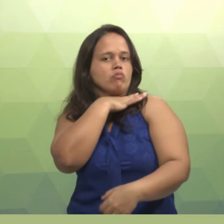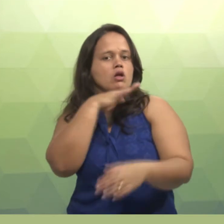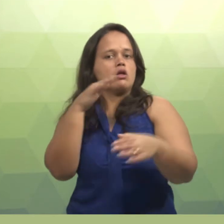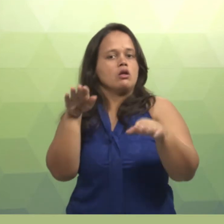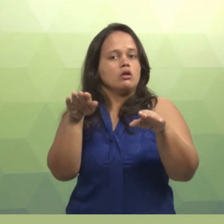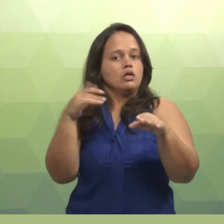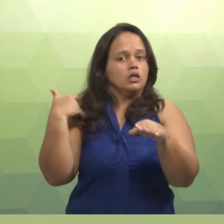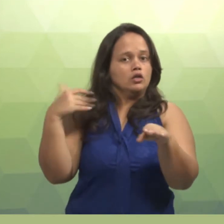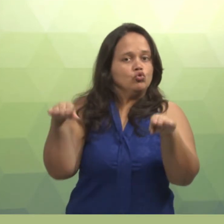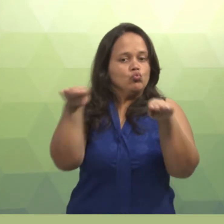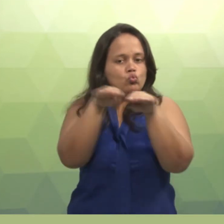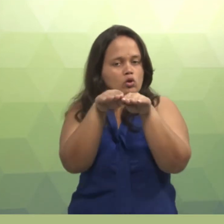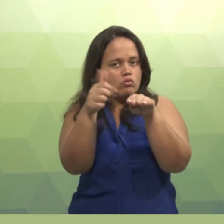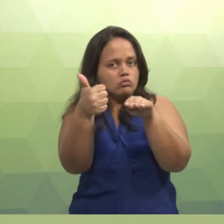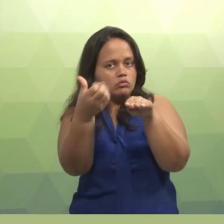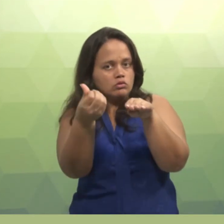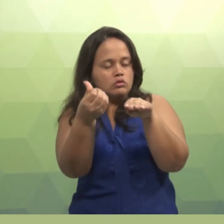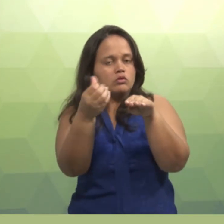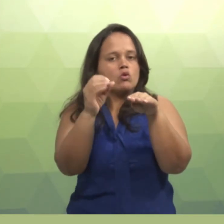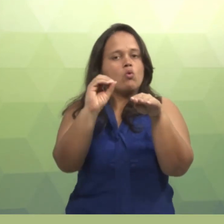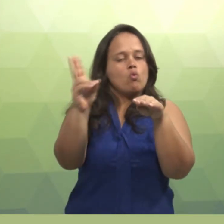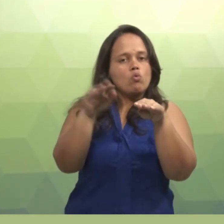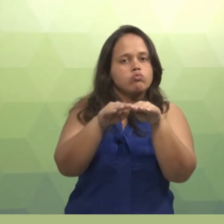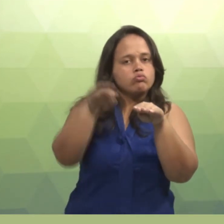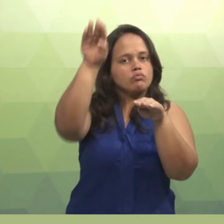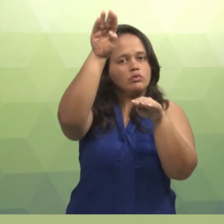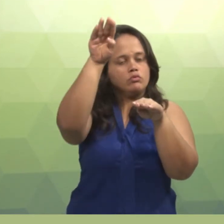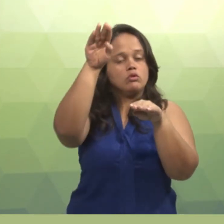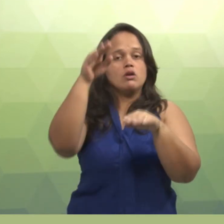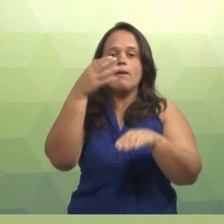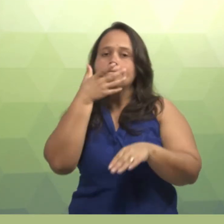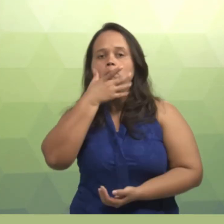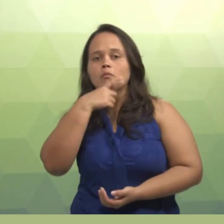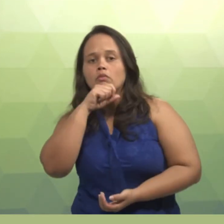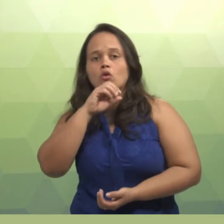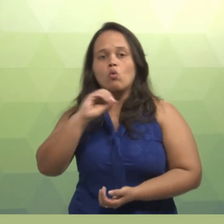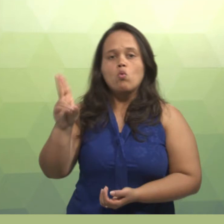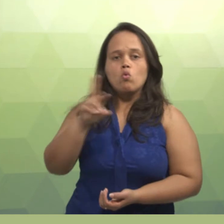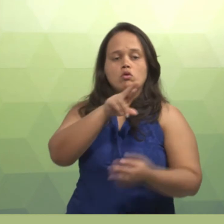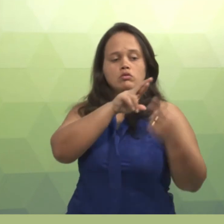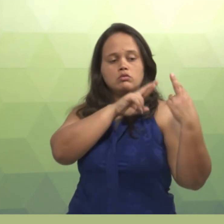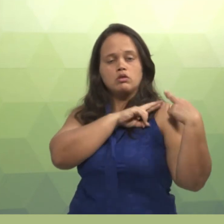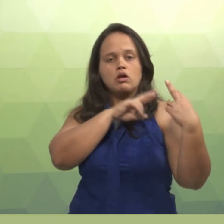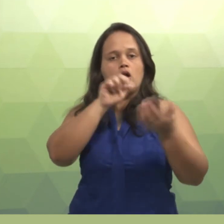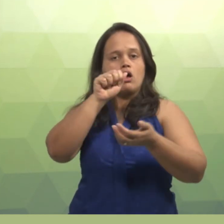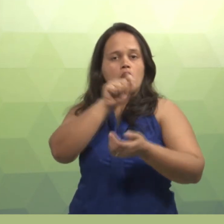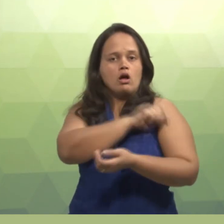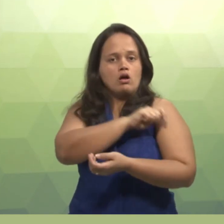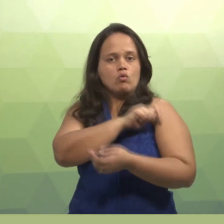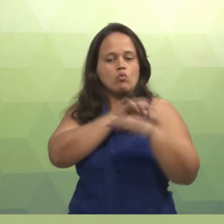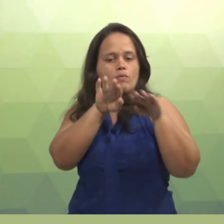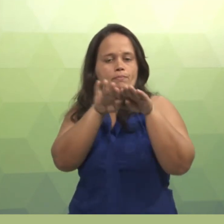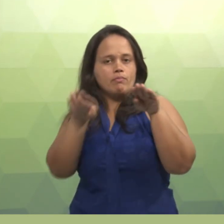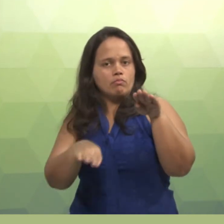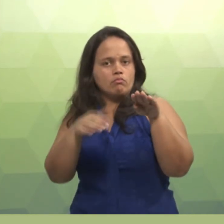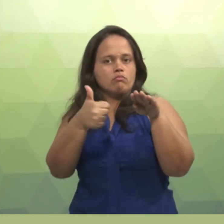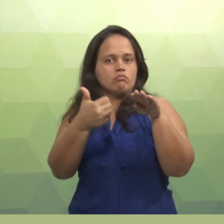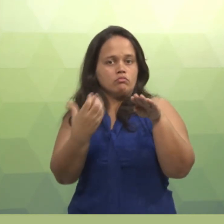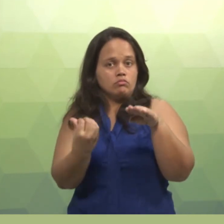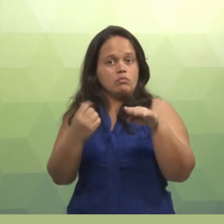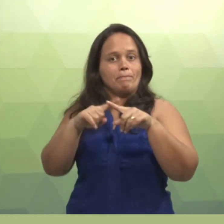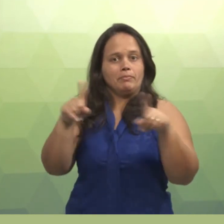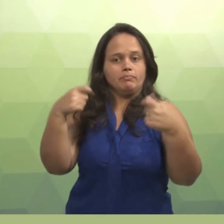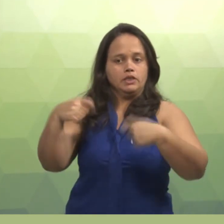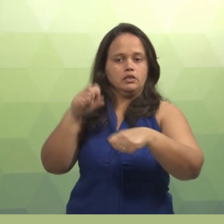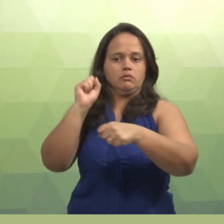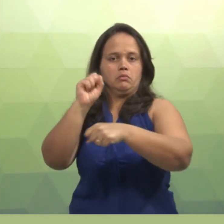de ensino com idade igual ou superior a 16 anos, pai ou responsável por aluno menor de 16 anos,